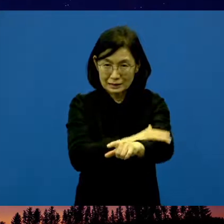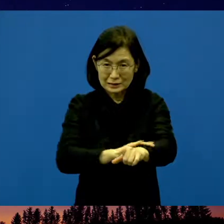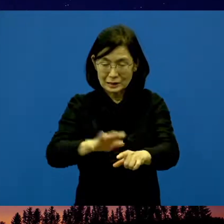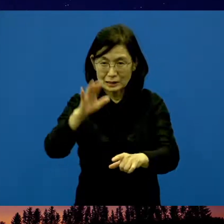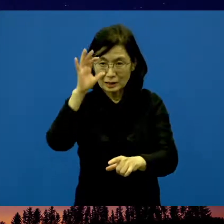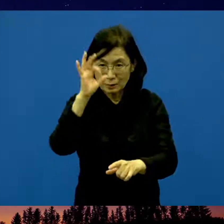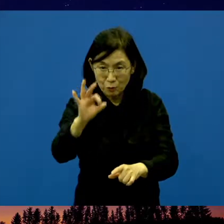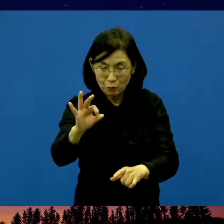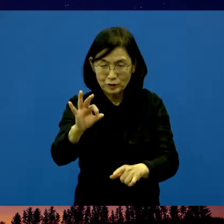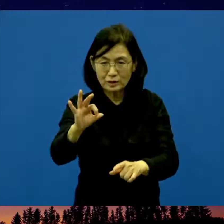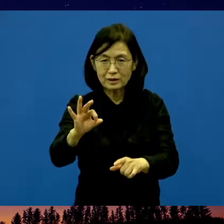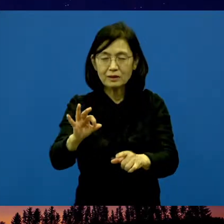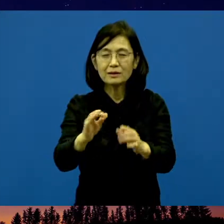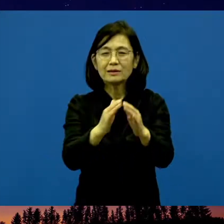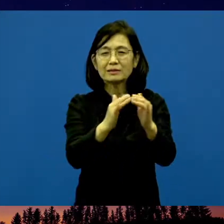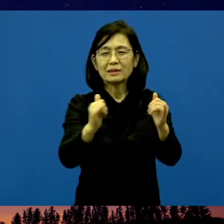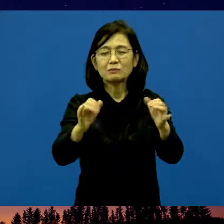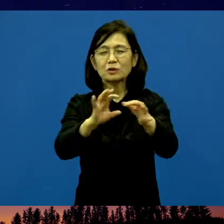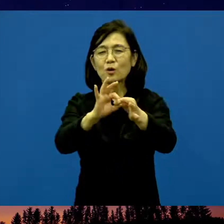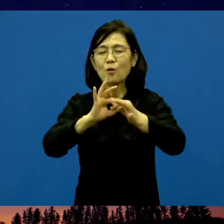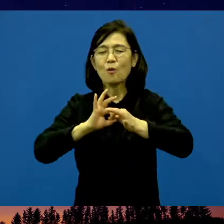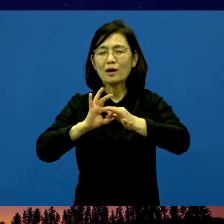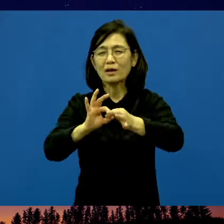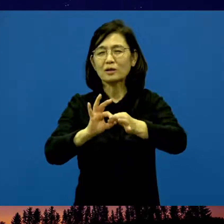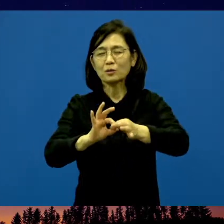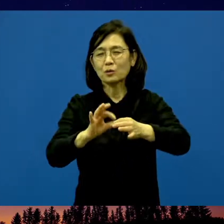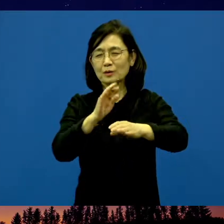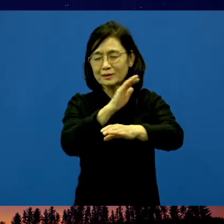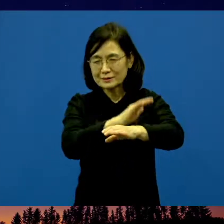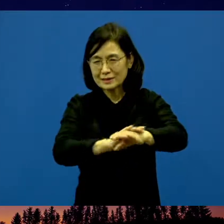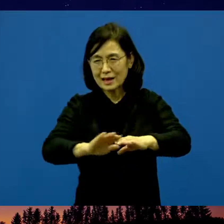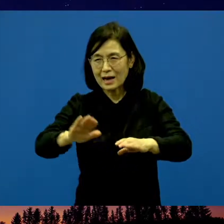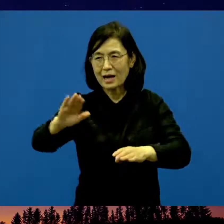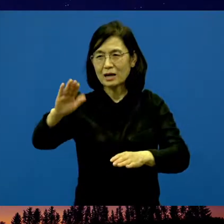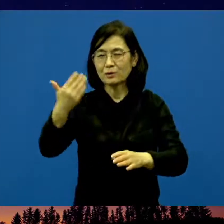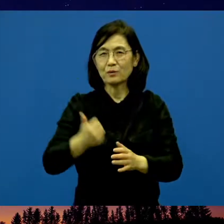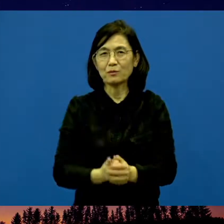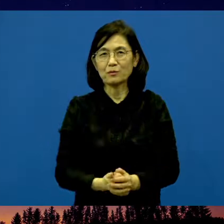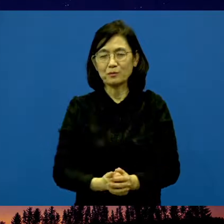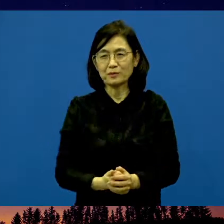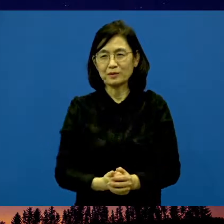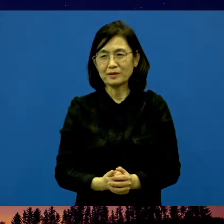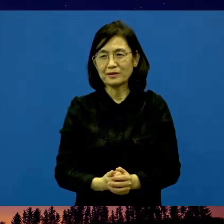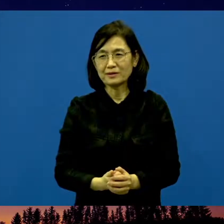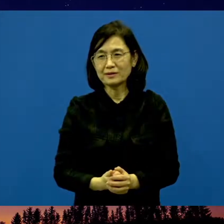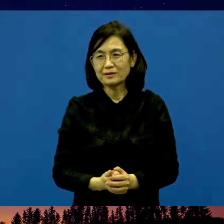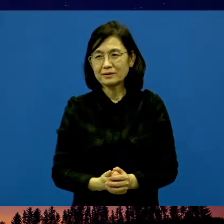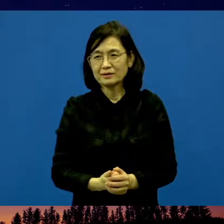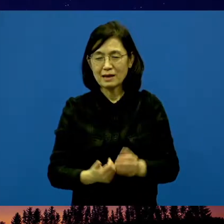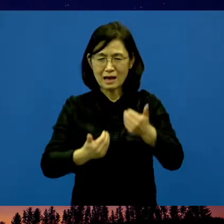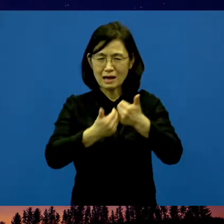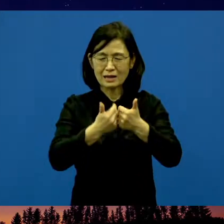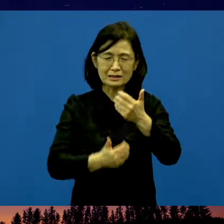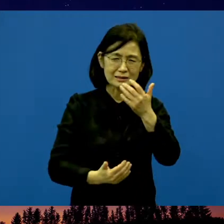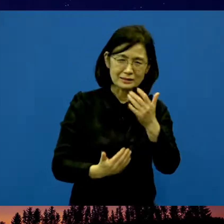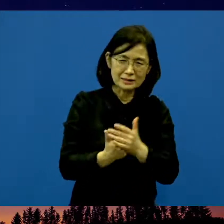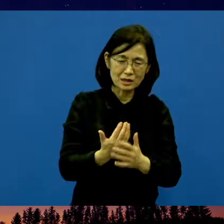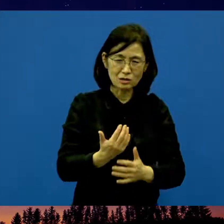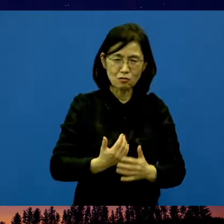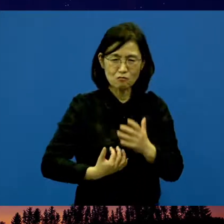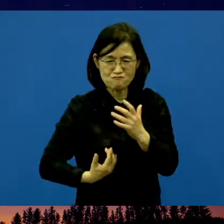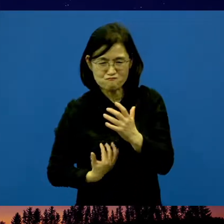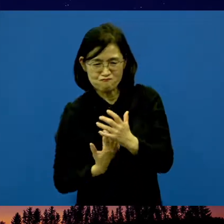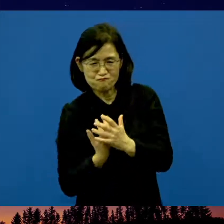더 마음은 좁아지고 갈등과 분노는 자주 일어나고 그런다면 여러분 그것은 신앙생활이 아니죠. 갈수록